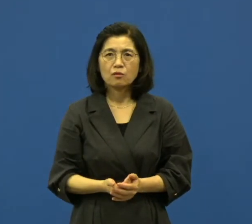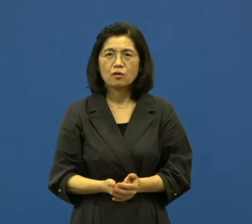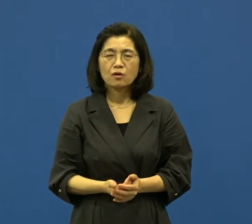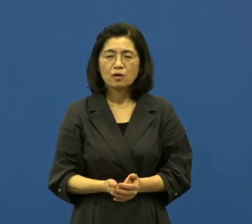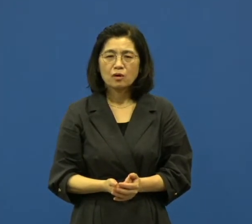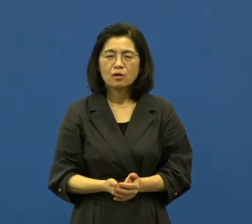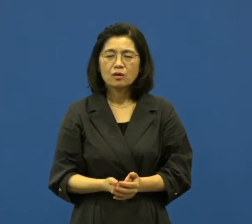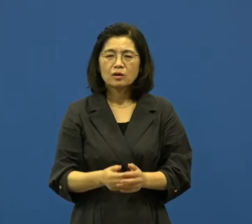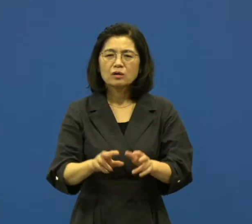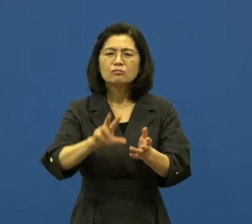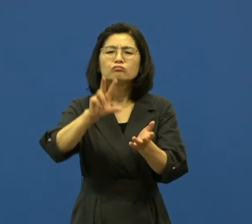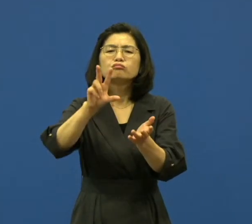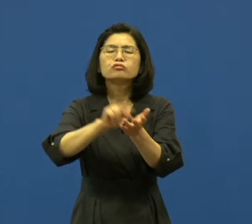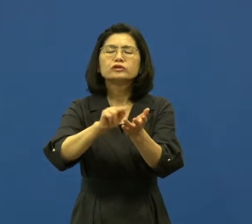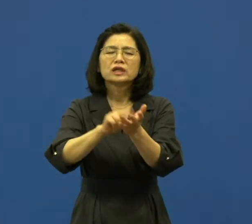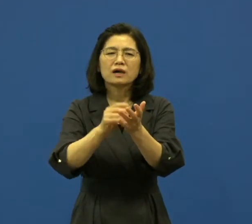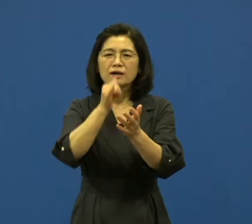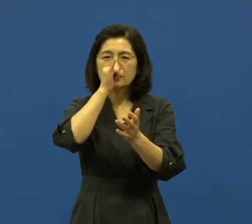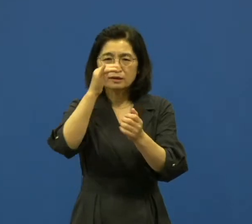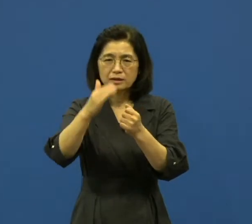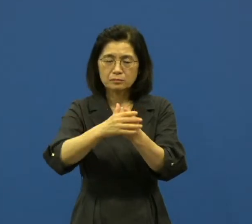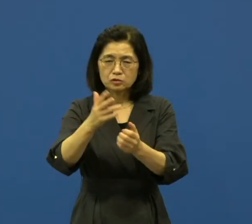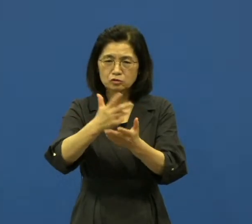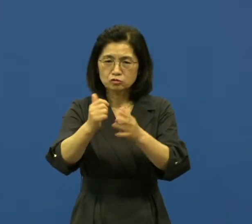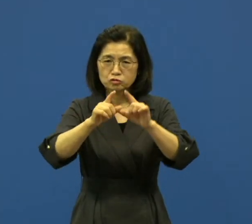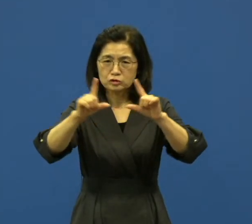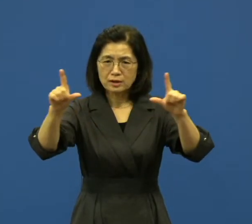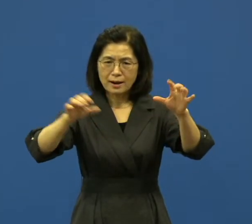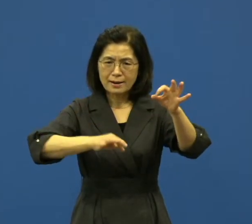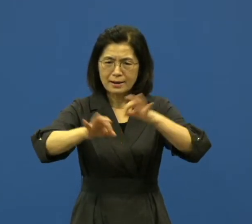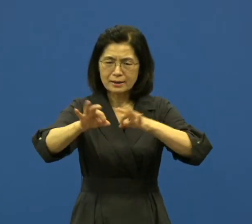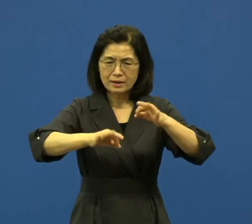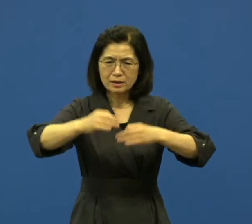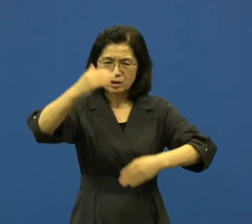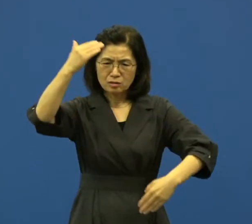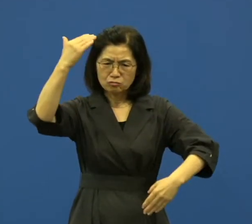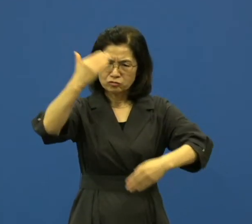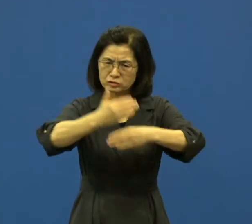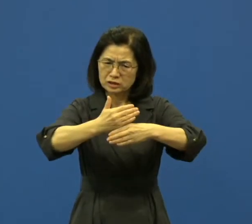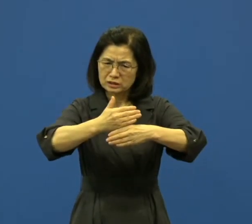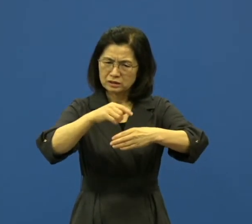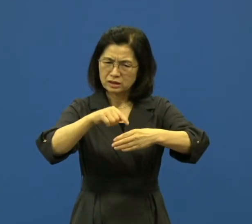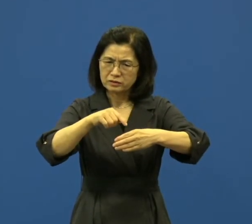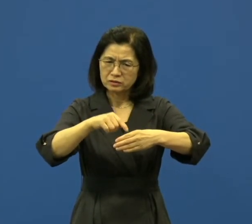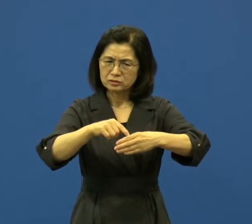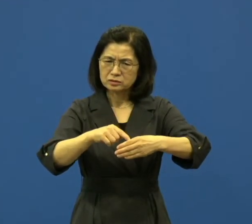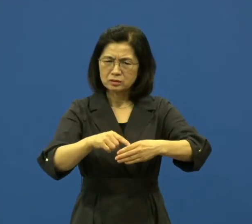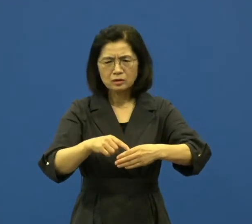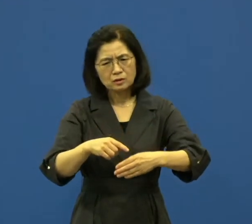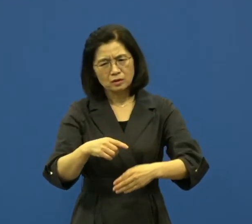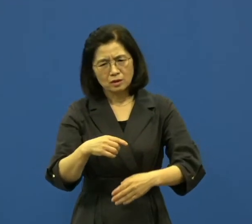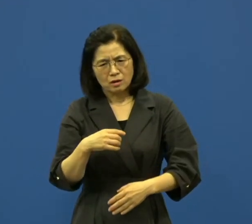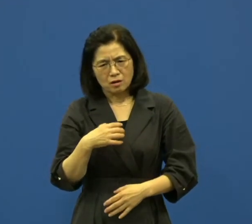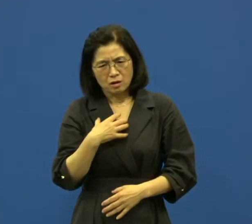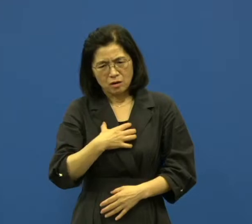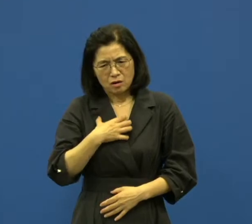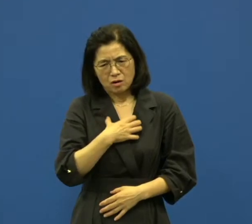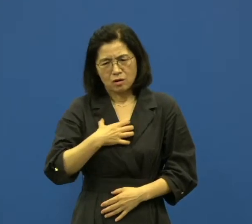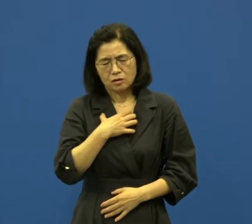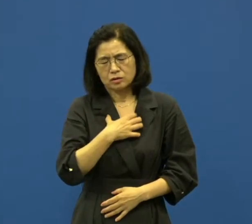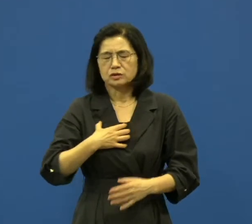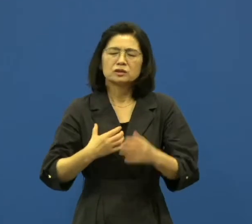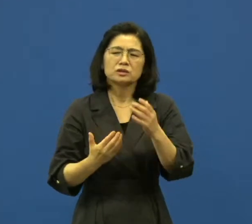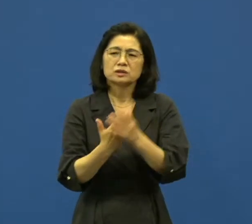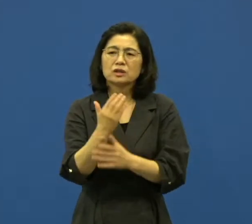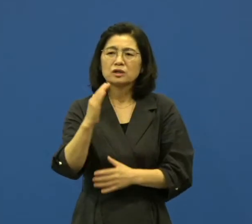현실적인 문제란 말이에요. 주일날 문을 닫는다는 자체는 이건 굉장히 위기감을 느끼고 긴장감이 오는 것입니다. 믿음의 삶과